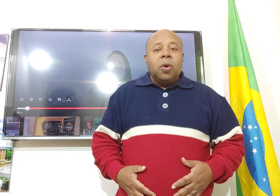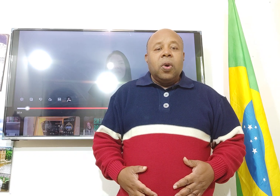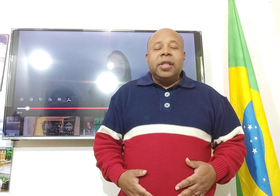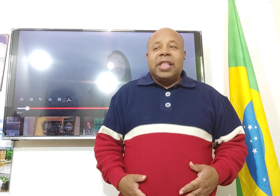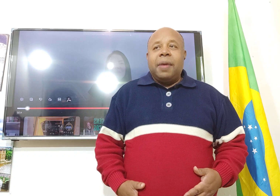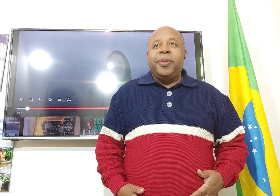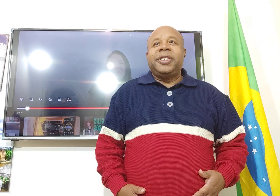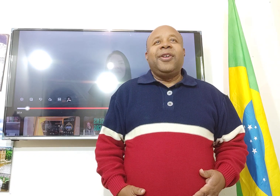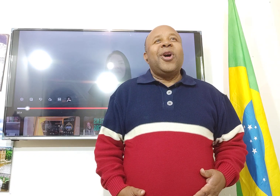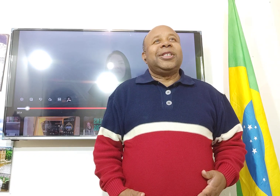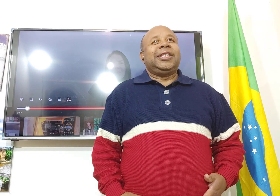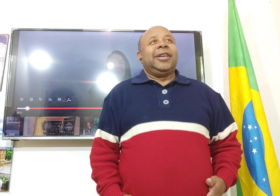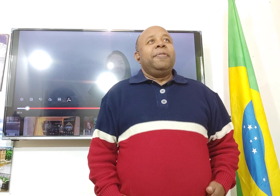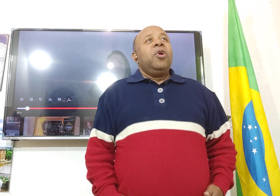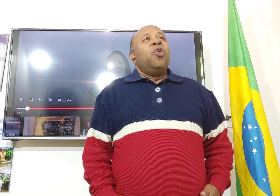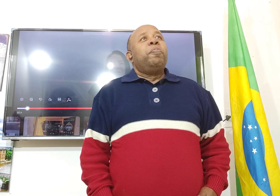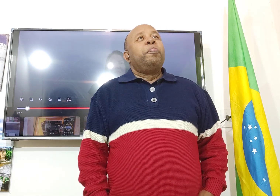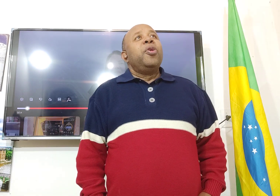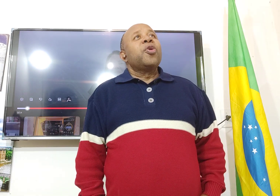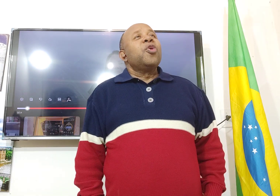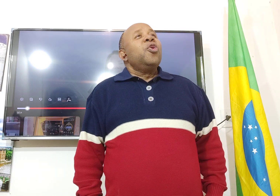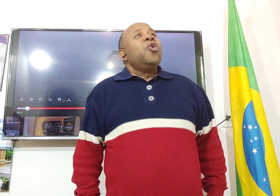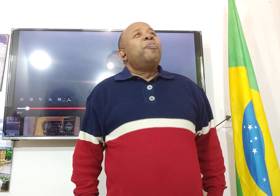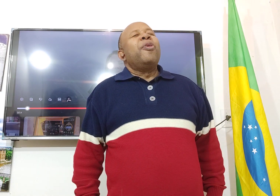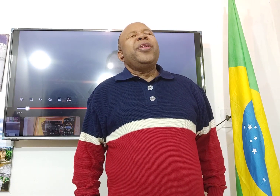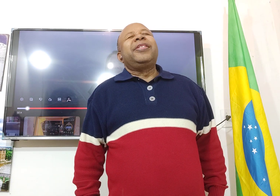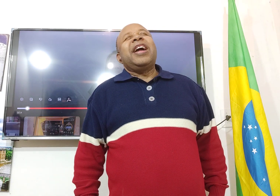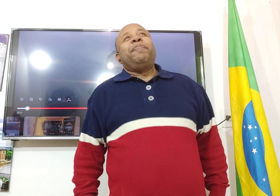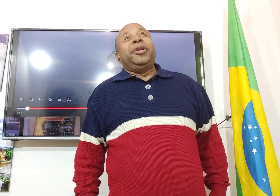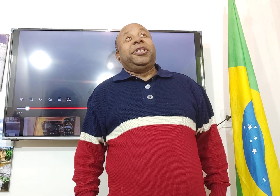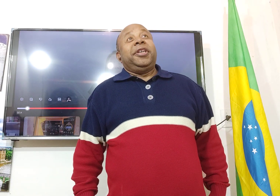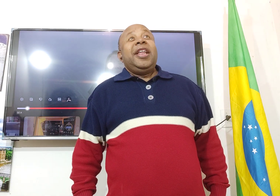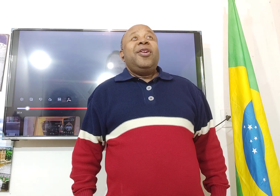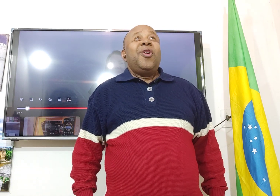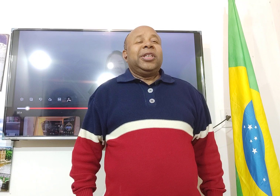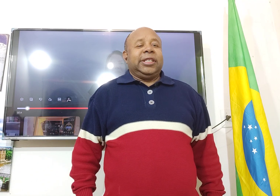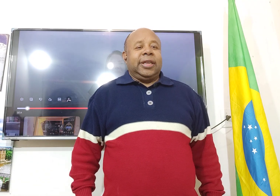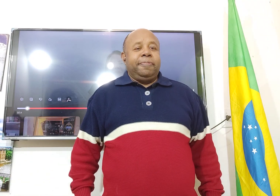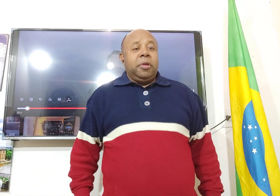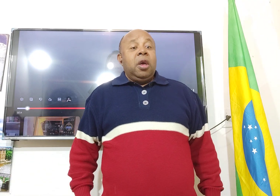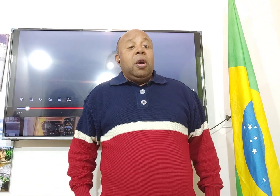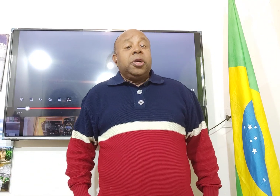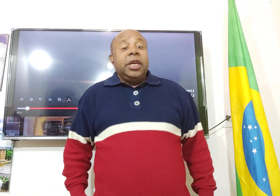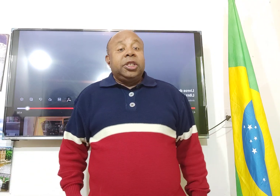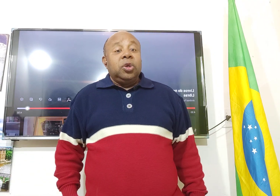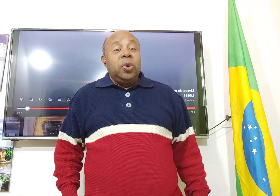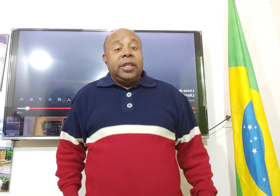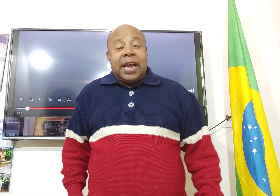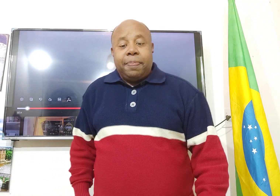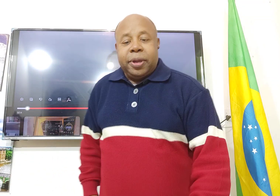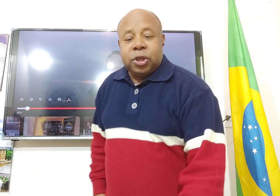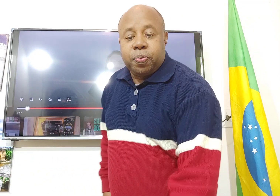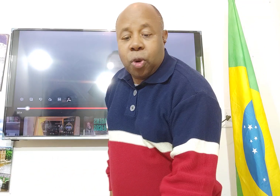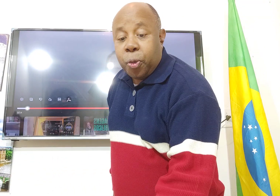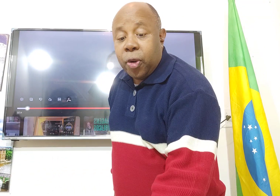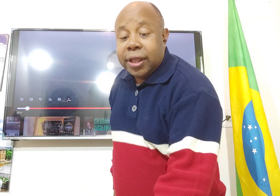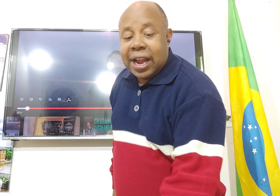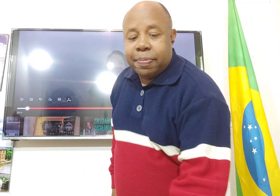O intérprete gosta. O bom intérprete, ele gosta. Gente, o bom